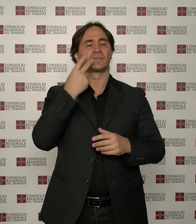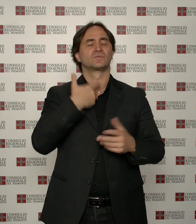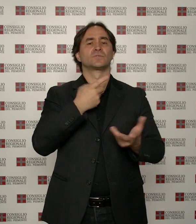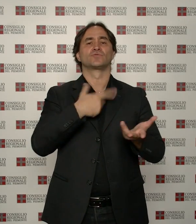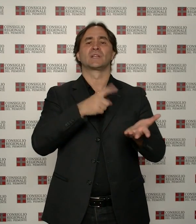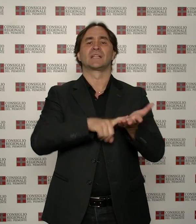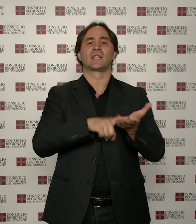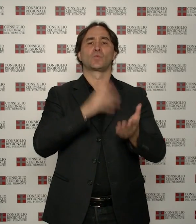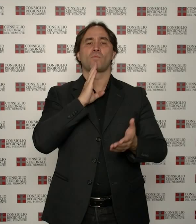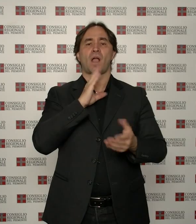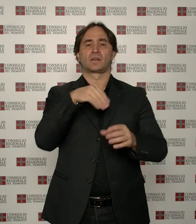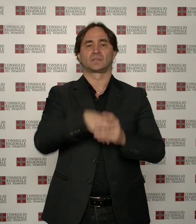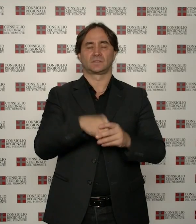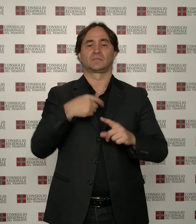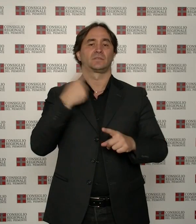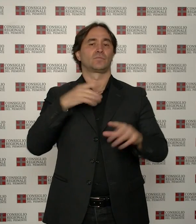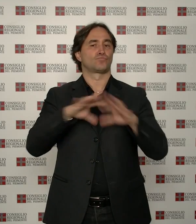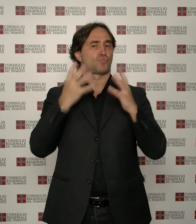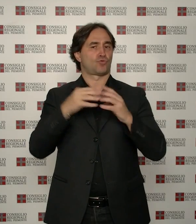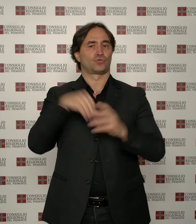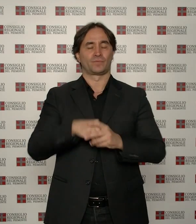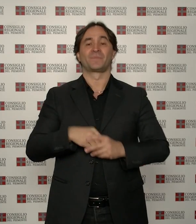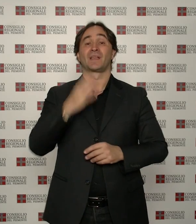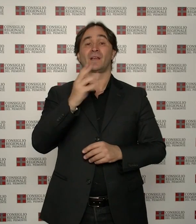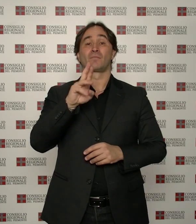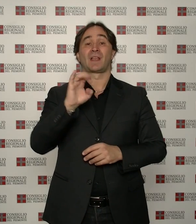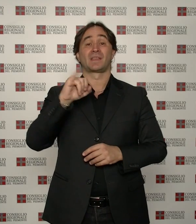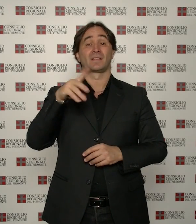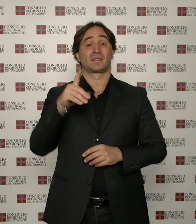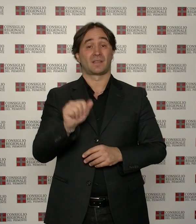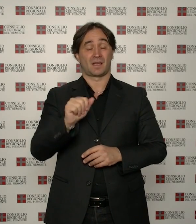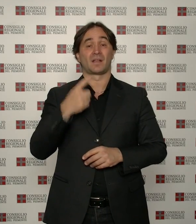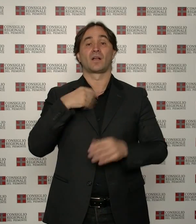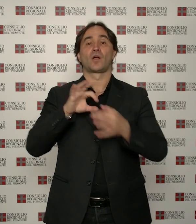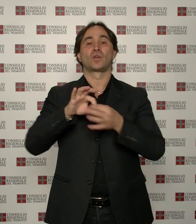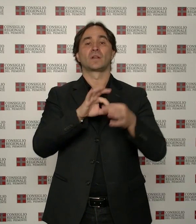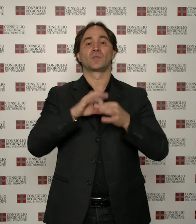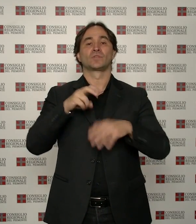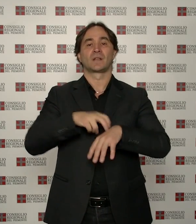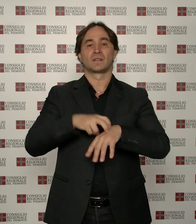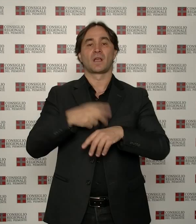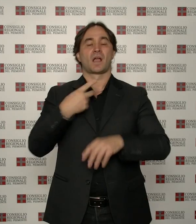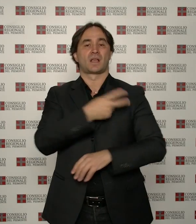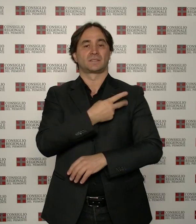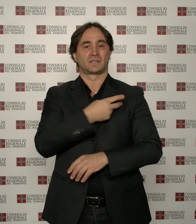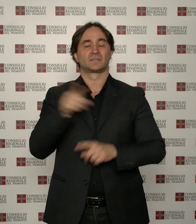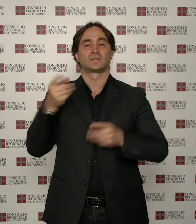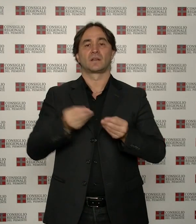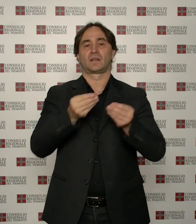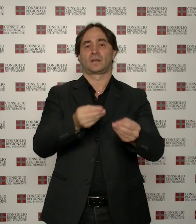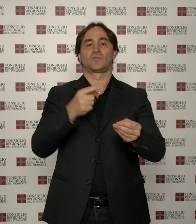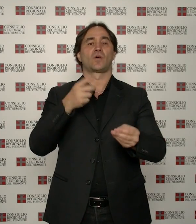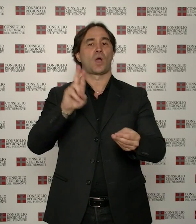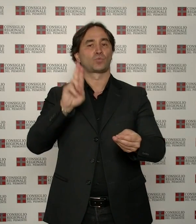diritti umani nel mondo. Intervenuta anche Maria Grazia Breda, del Coordinamento Sanità e Assistenza, che ha illustrato e attualizzato i temi e